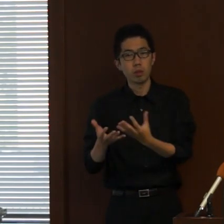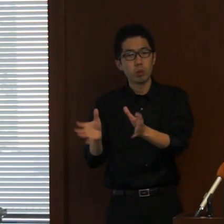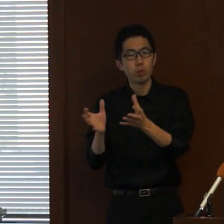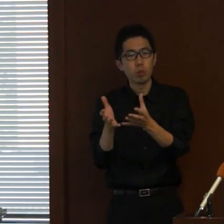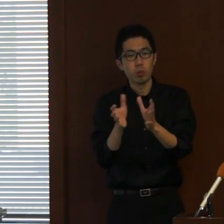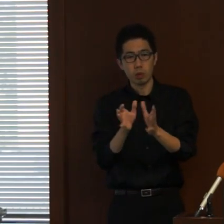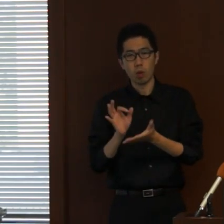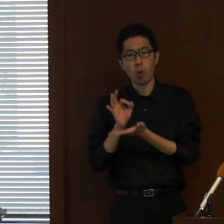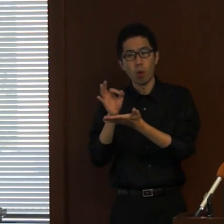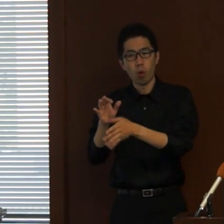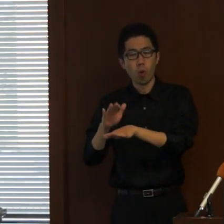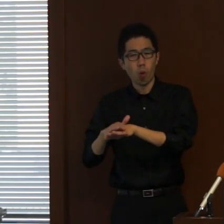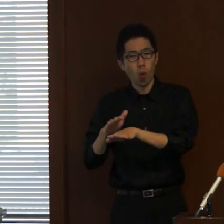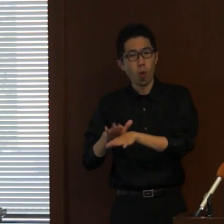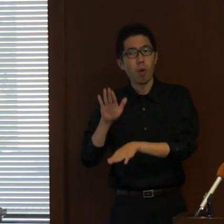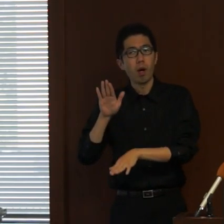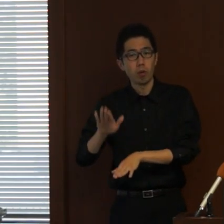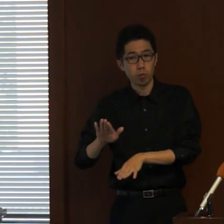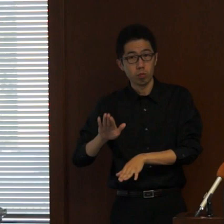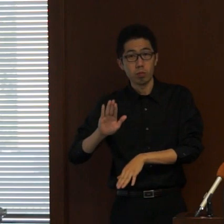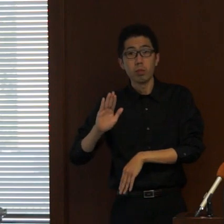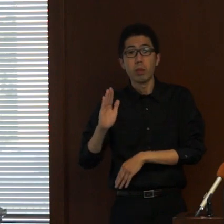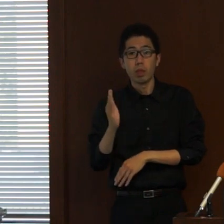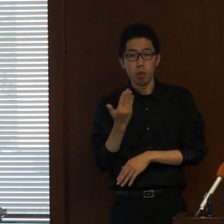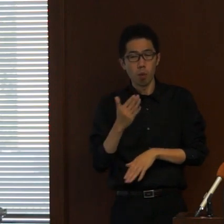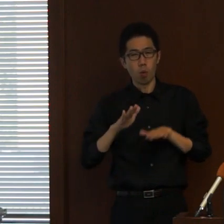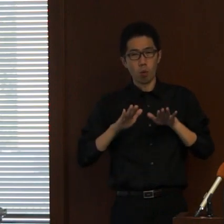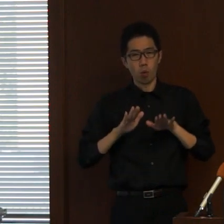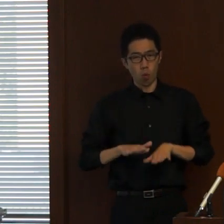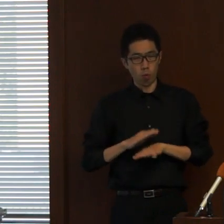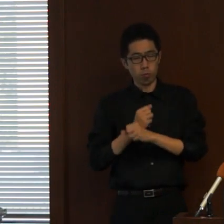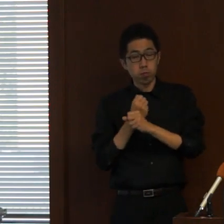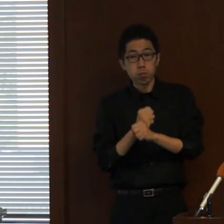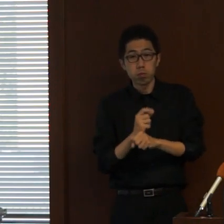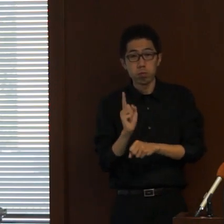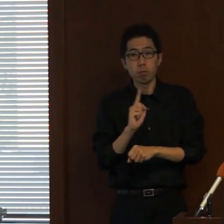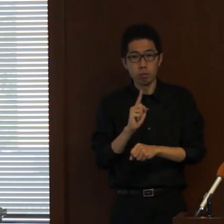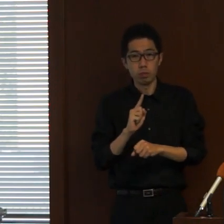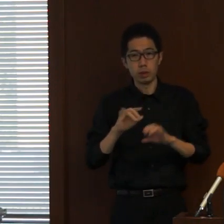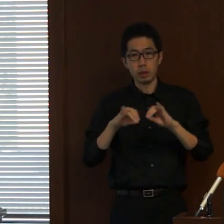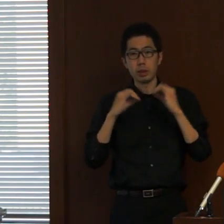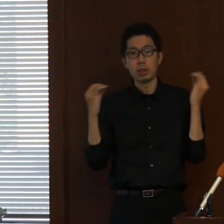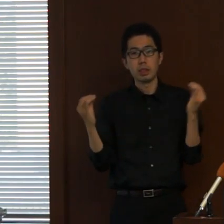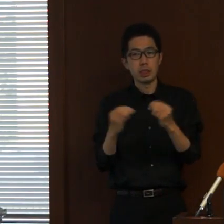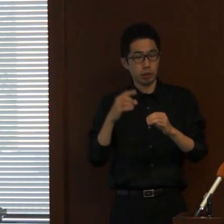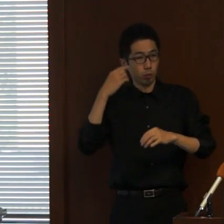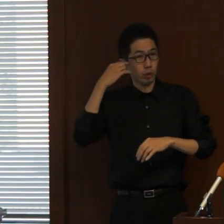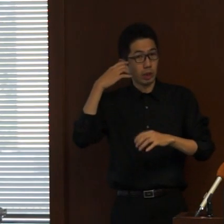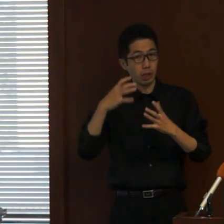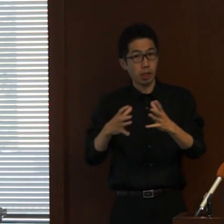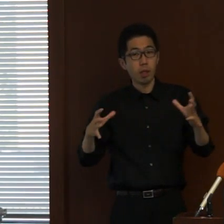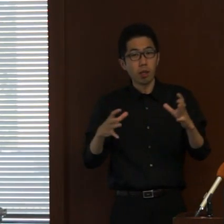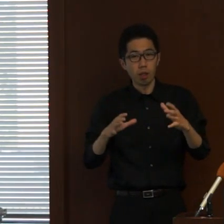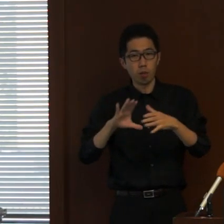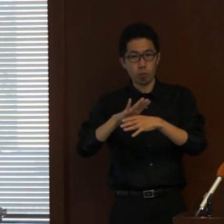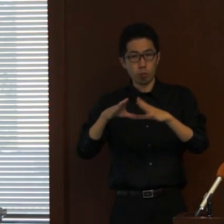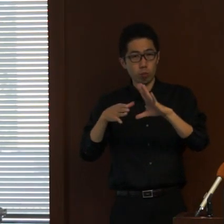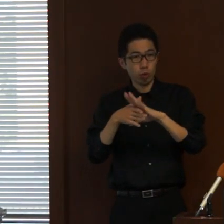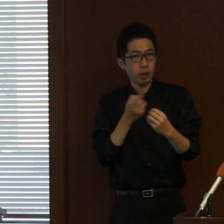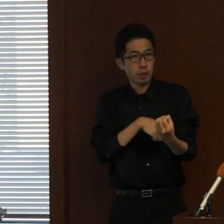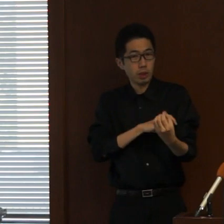方もあったんだけれども、今回は一つみんなでオール佐賀チーム佐賀で文化の力を一つに結集して